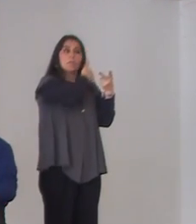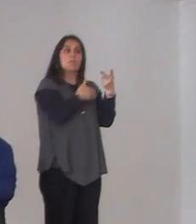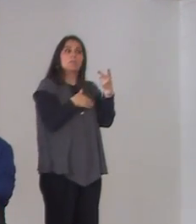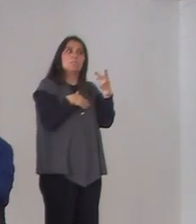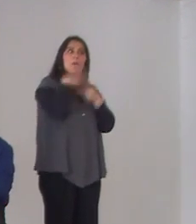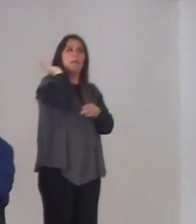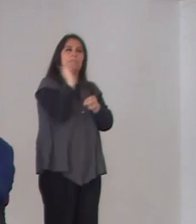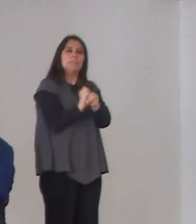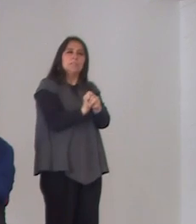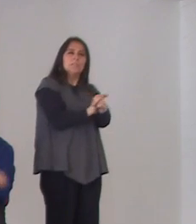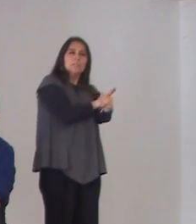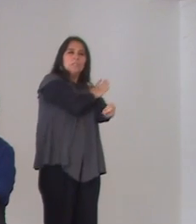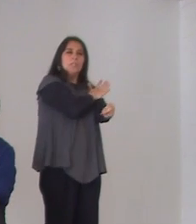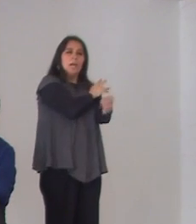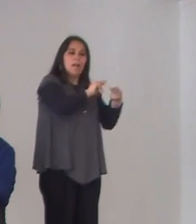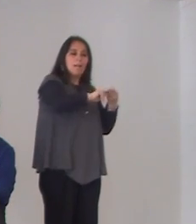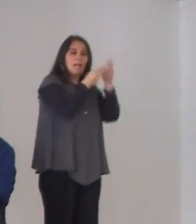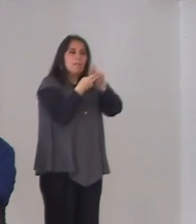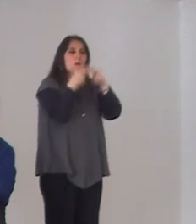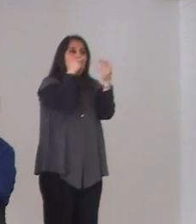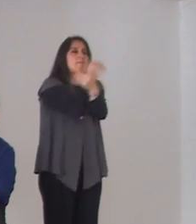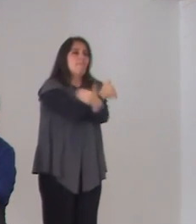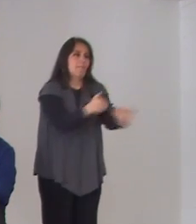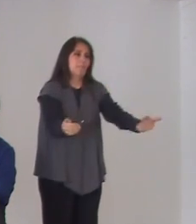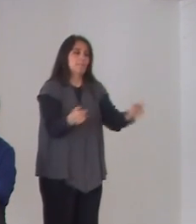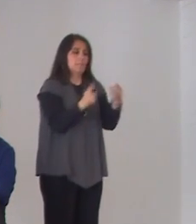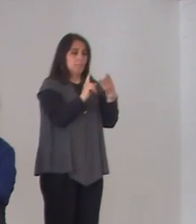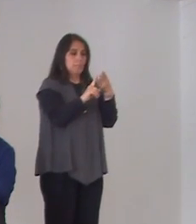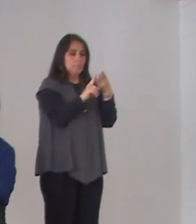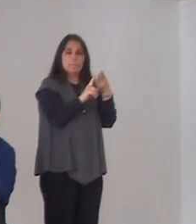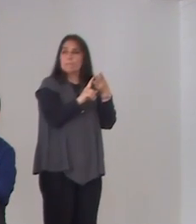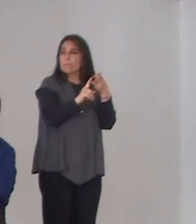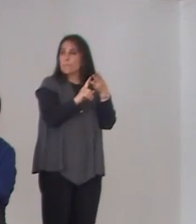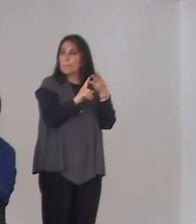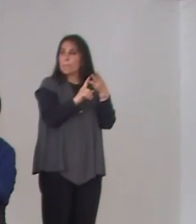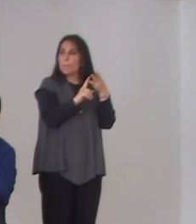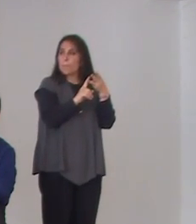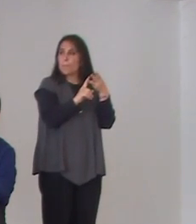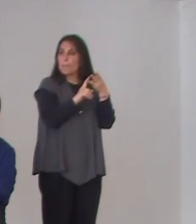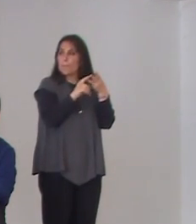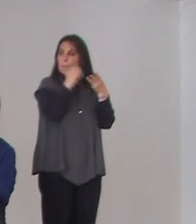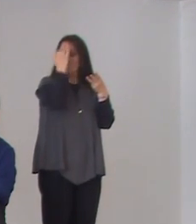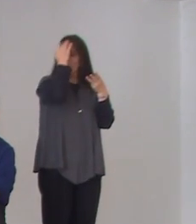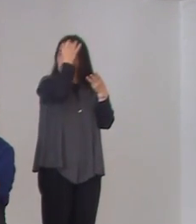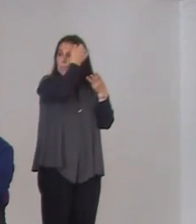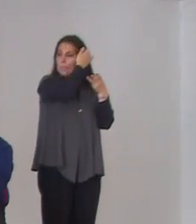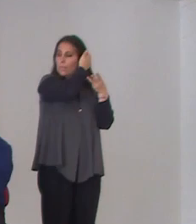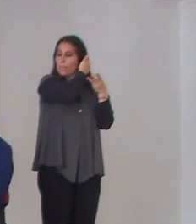sensibles frente a la infancia, los más